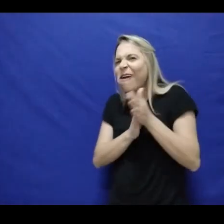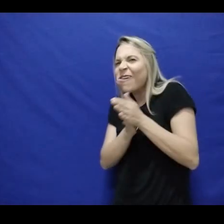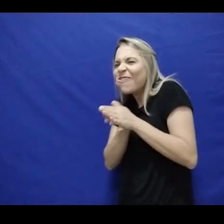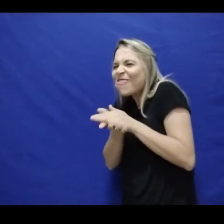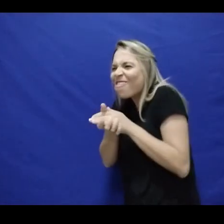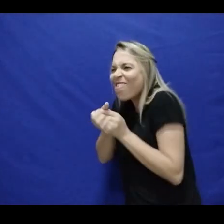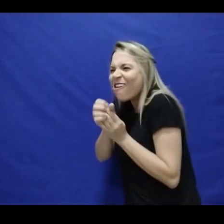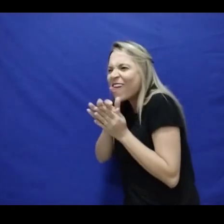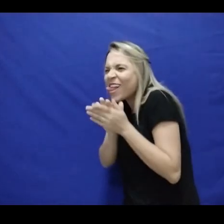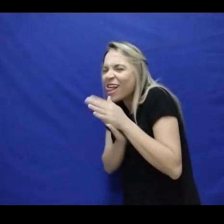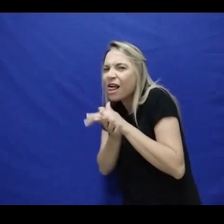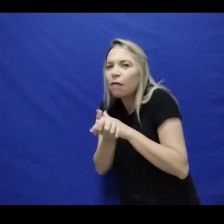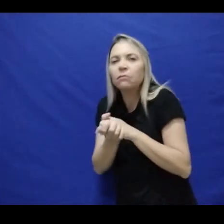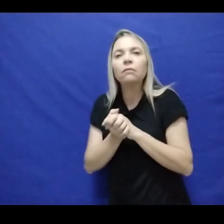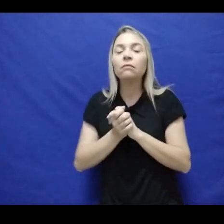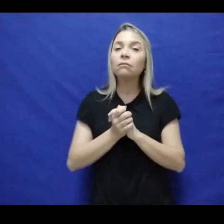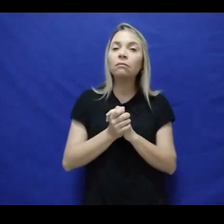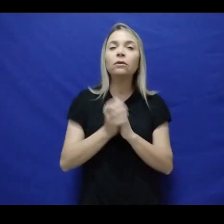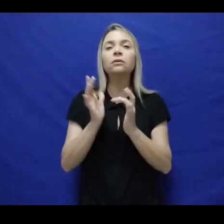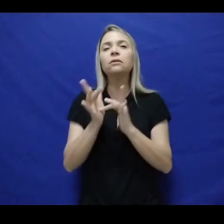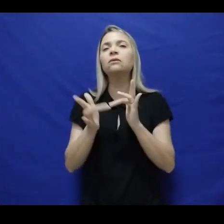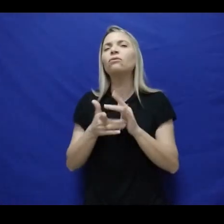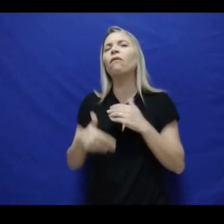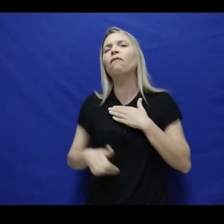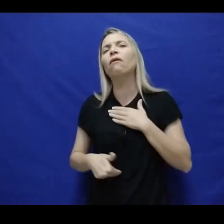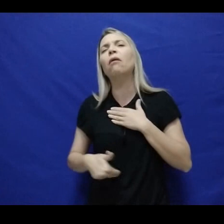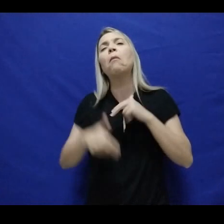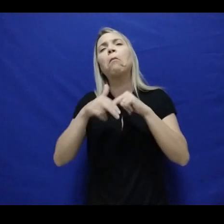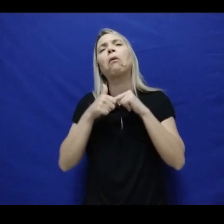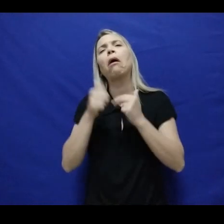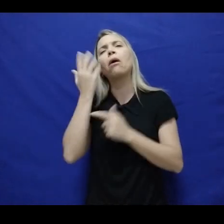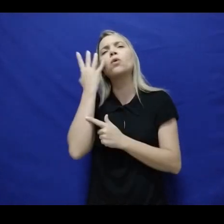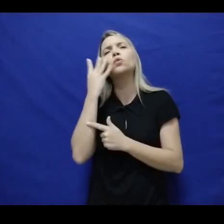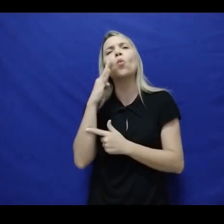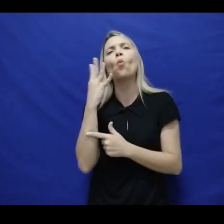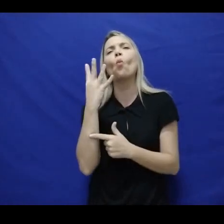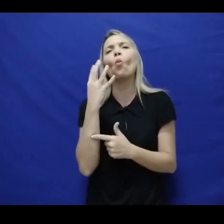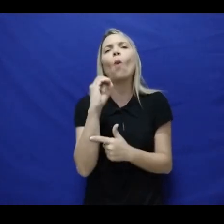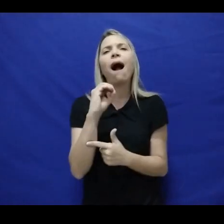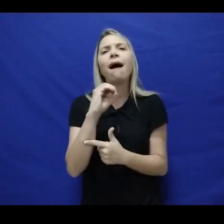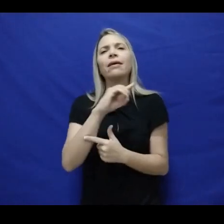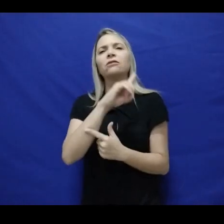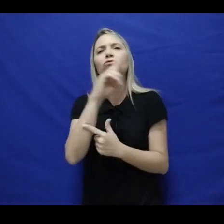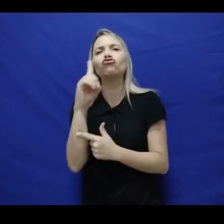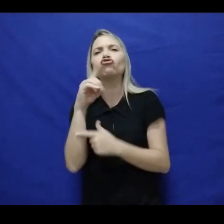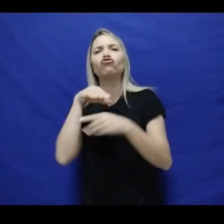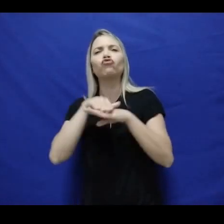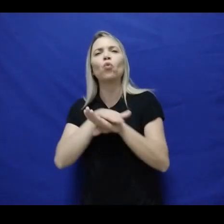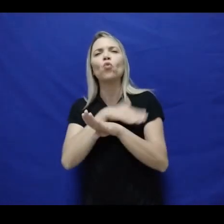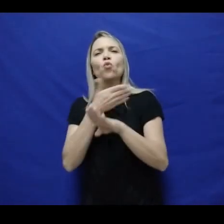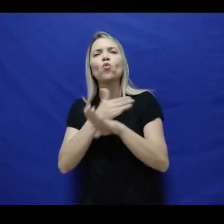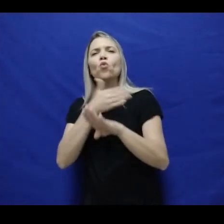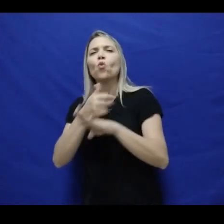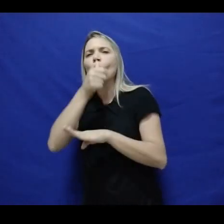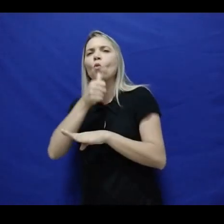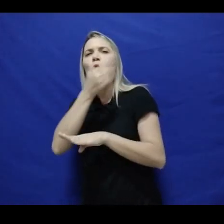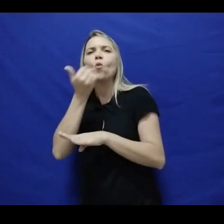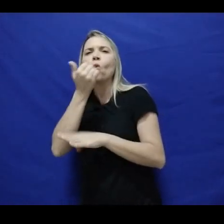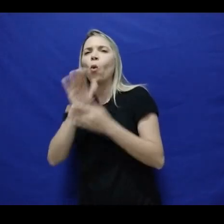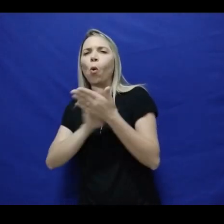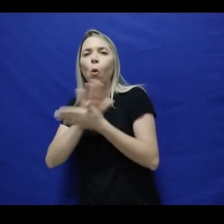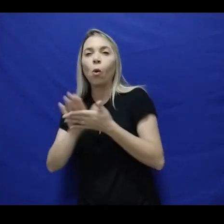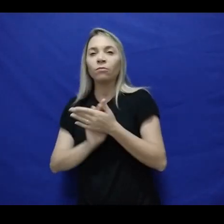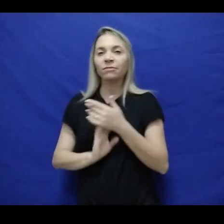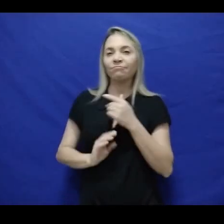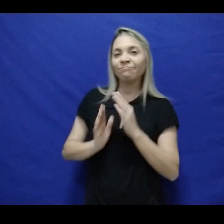de jejuar 40 dias e 40 noites, teve fome. Então o tentador, aproximando-se,